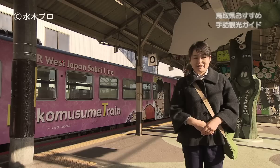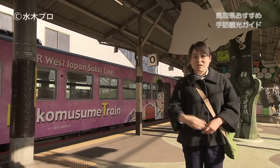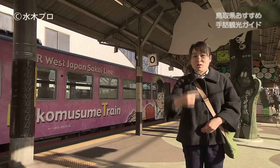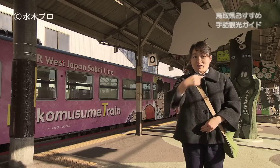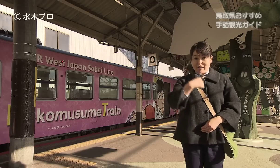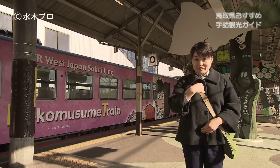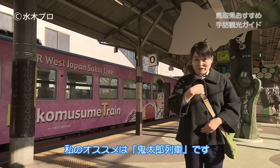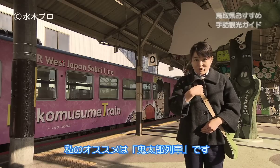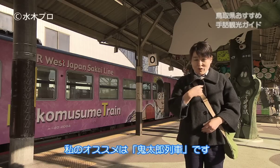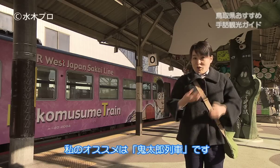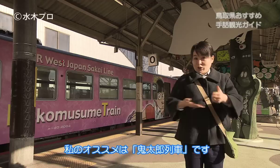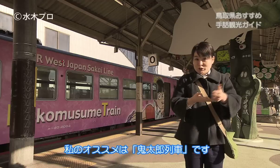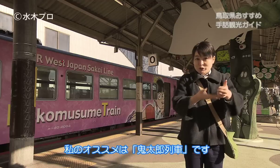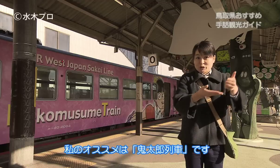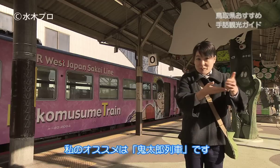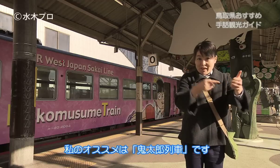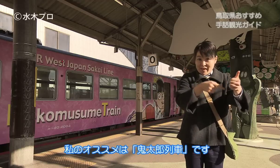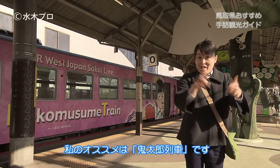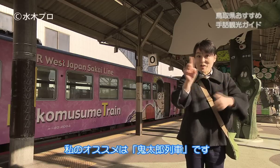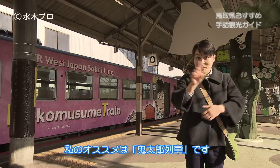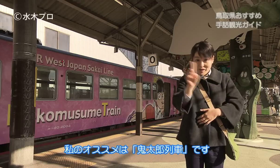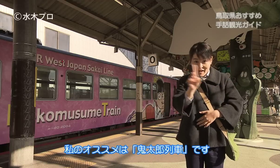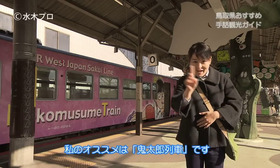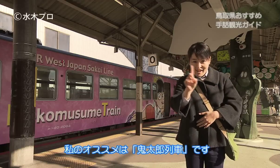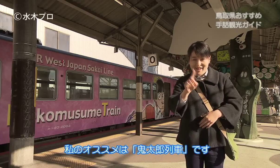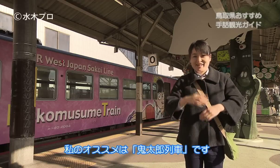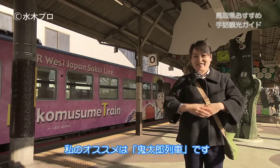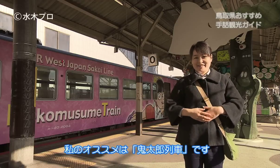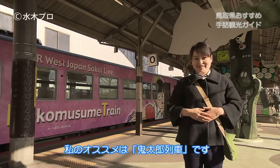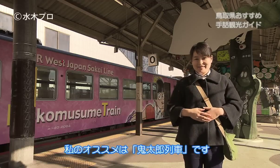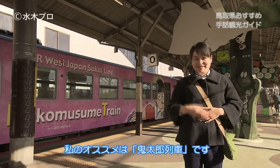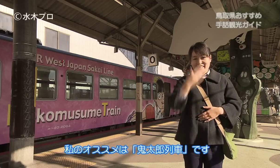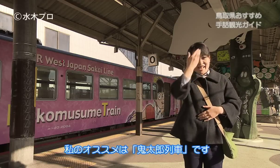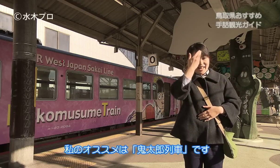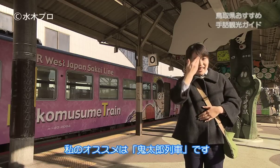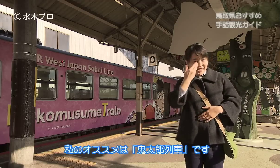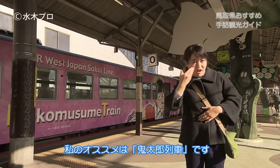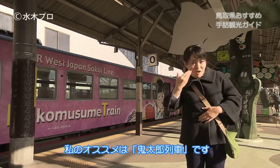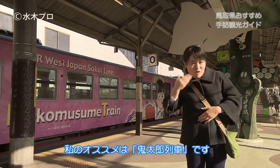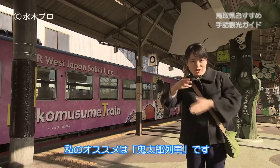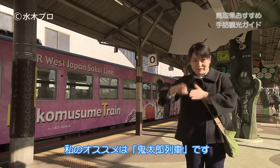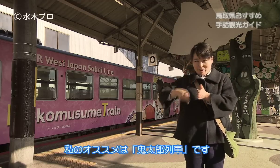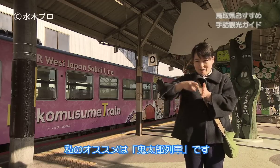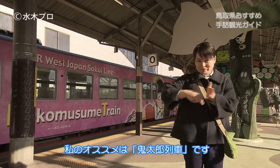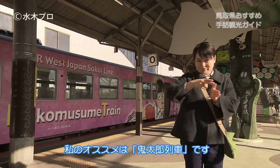さん私のおすめは鬼太郎列車